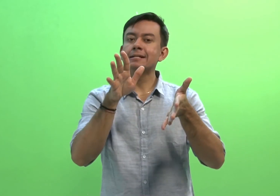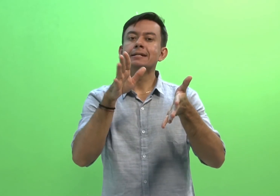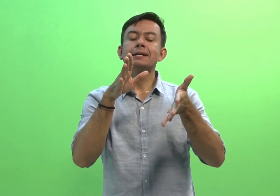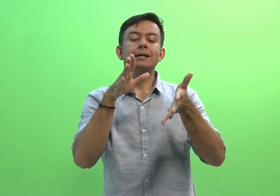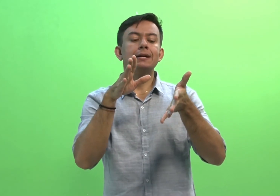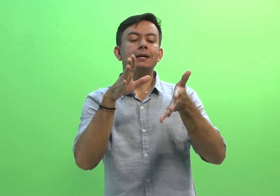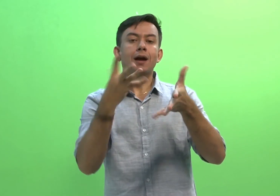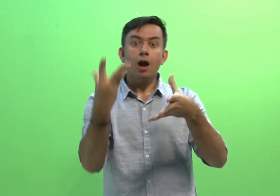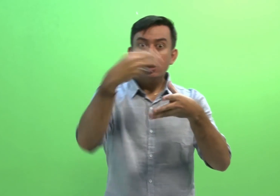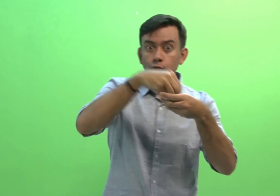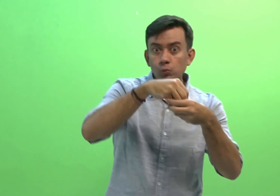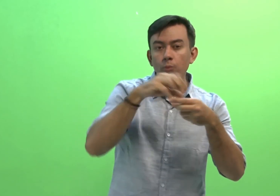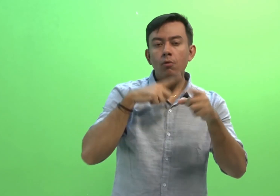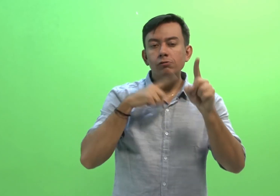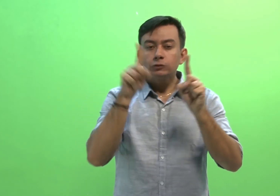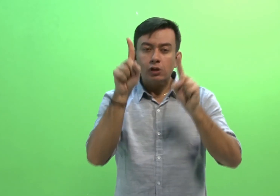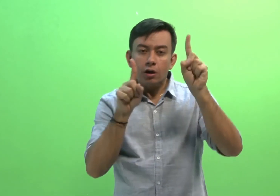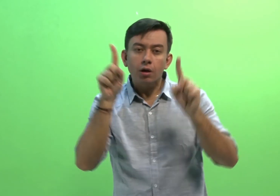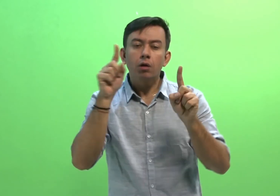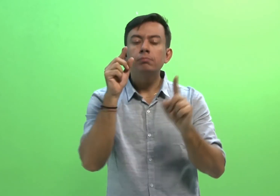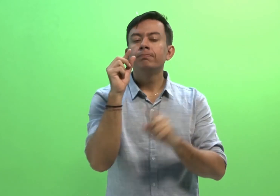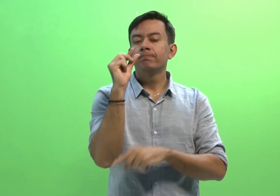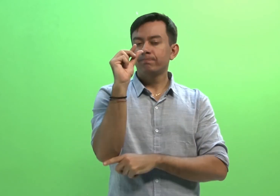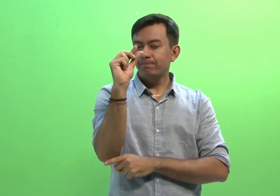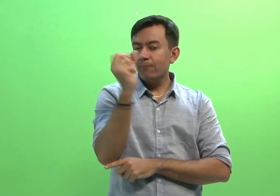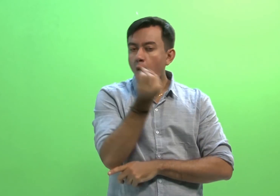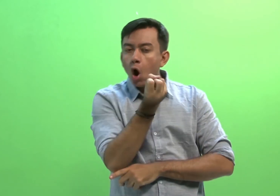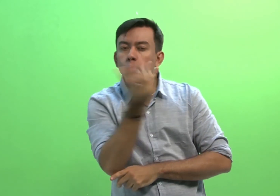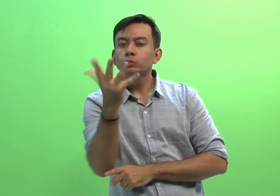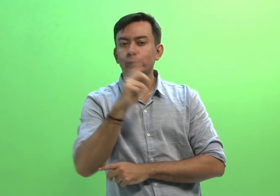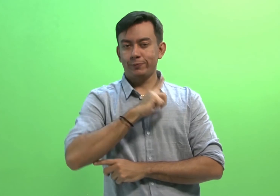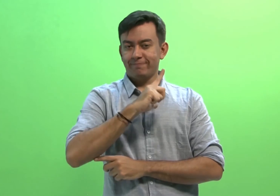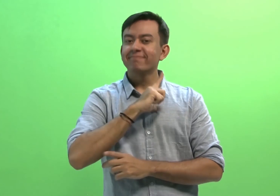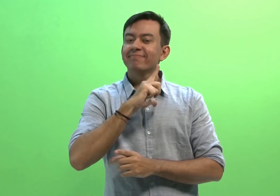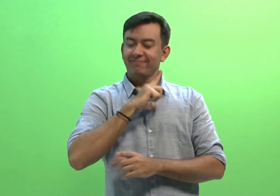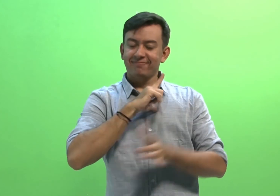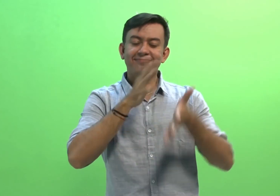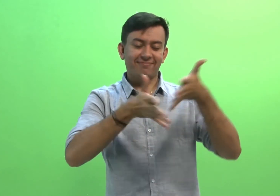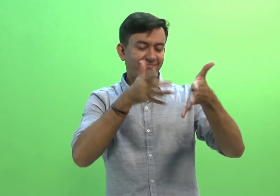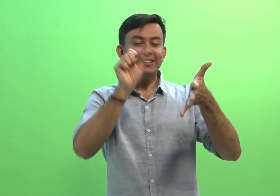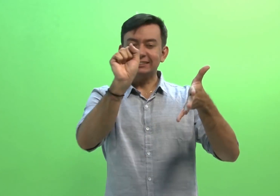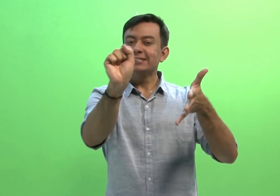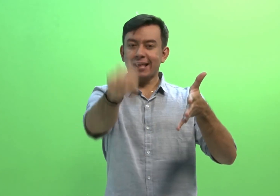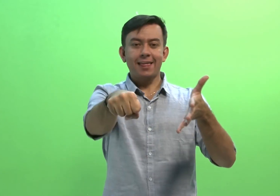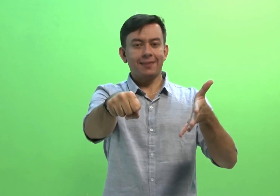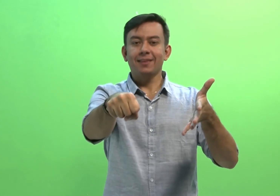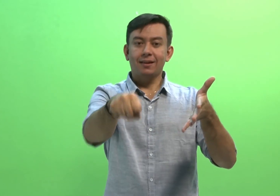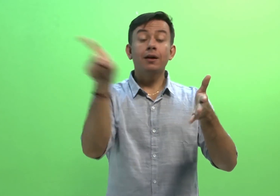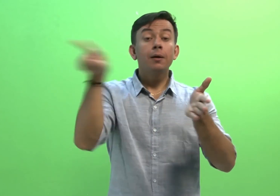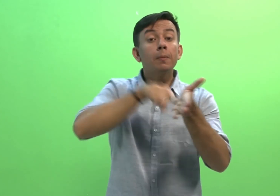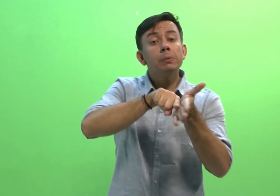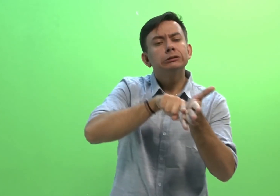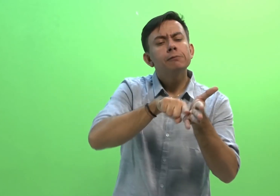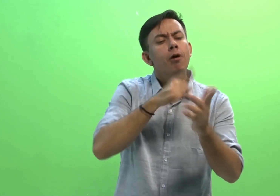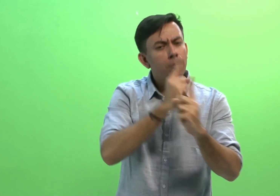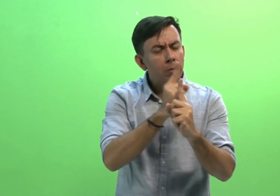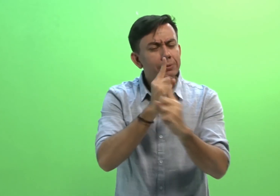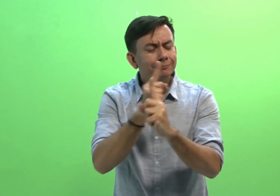que dentro da língua de sinais tem sim um pouquinho de gestos. Então, durante as